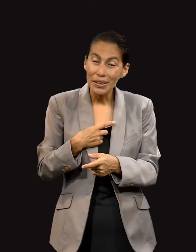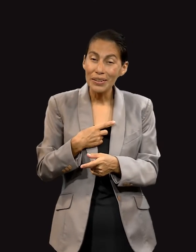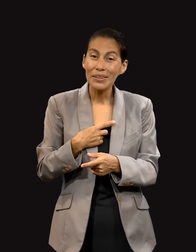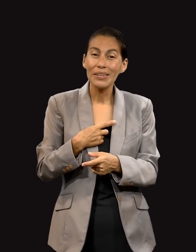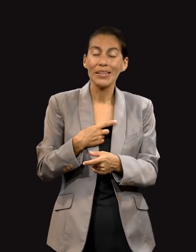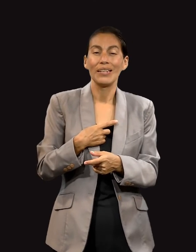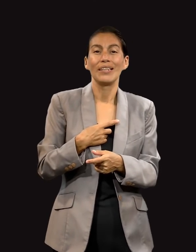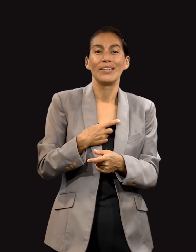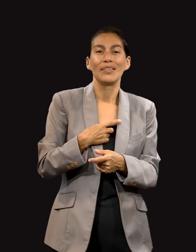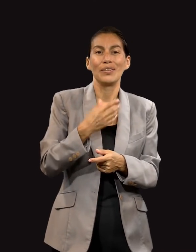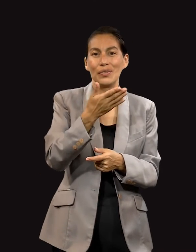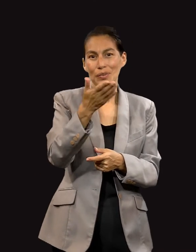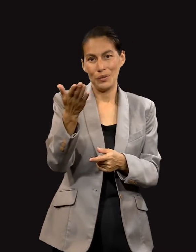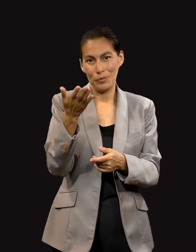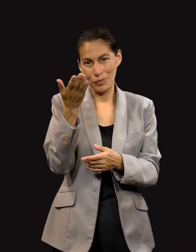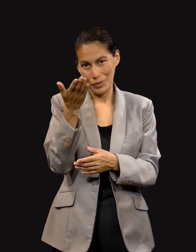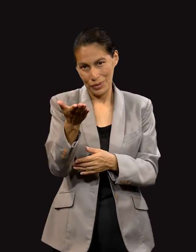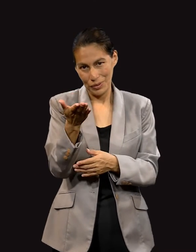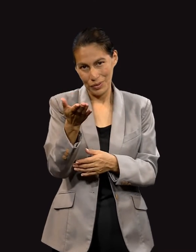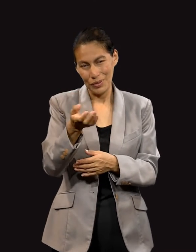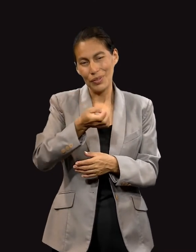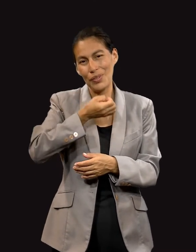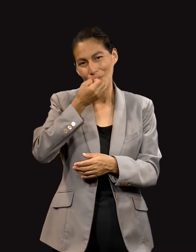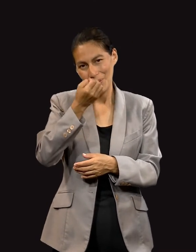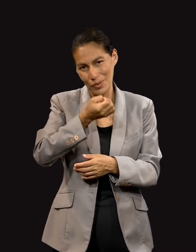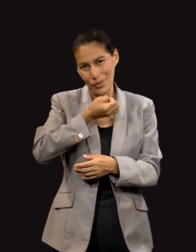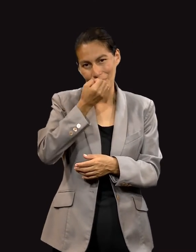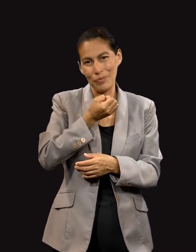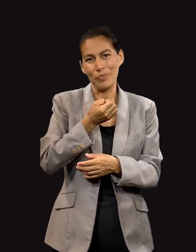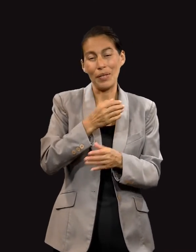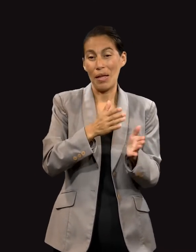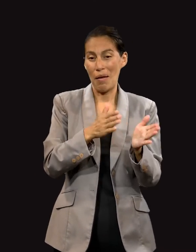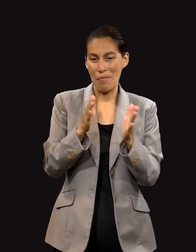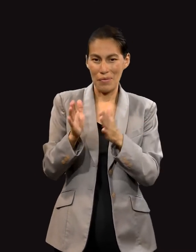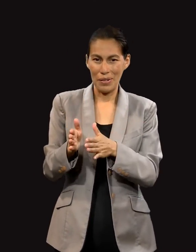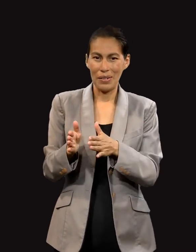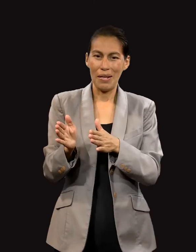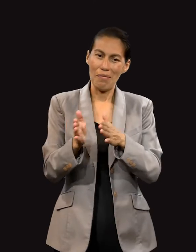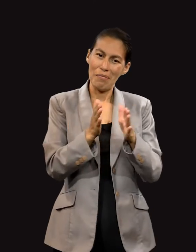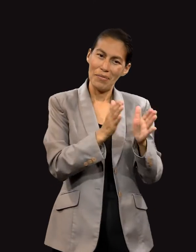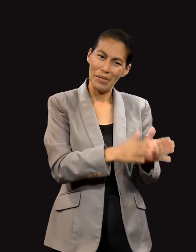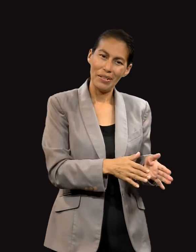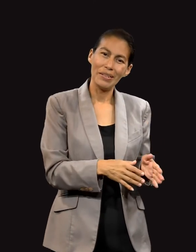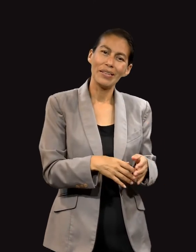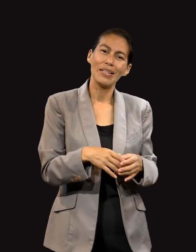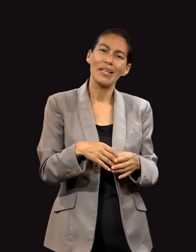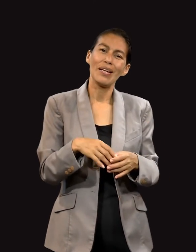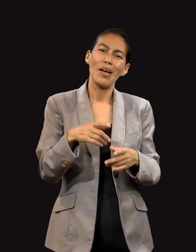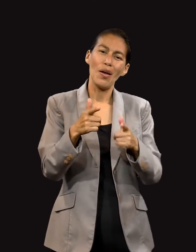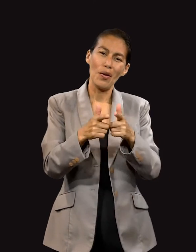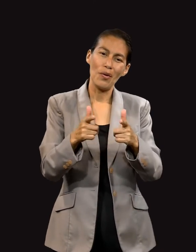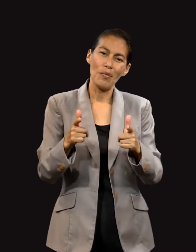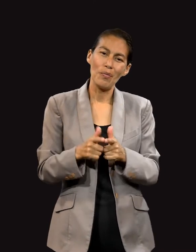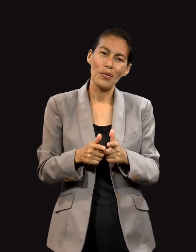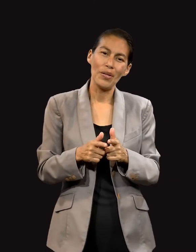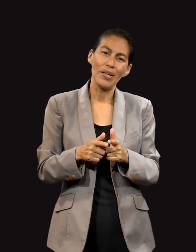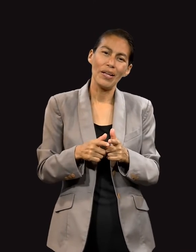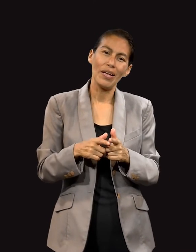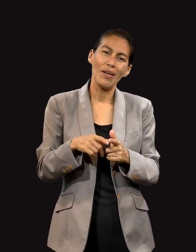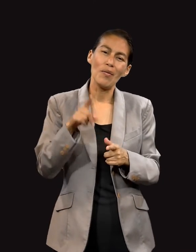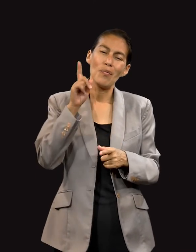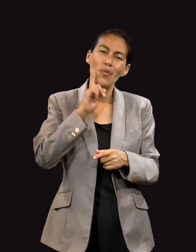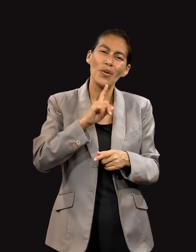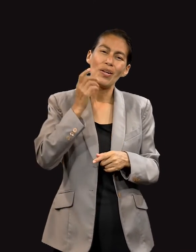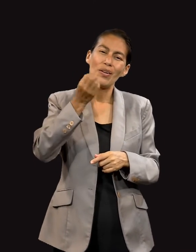oran por sus peticiones, aparte de las guerreras de la oración, que son maravillosas. Así que envía tus pedidos de oración a los medios que están